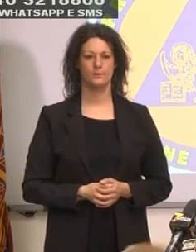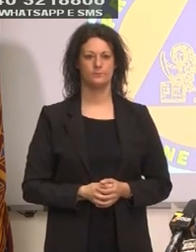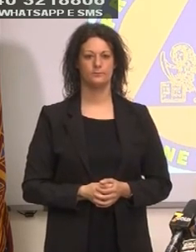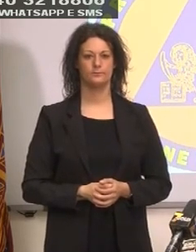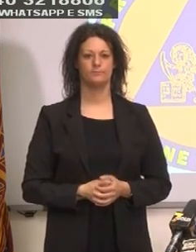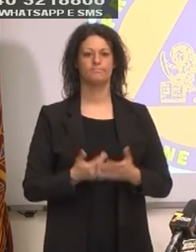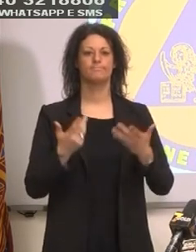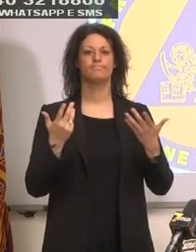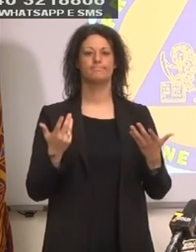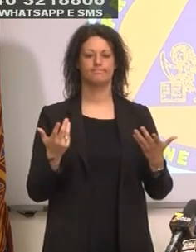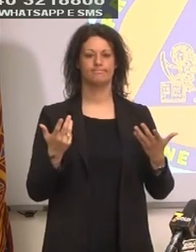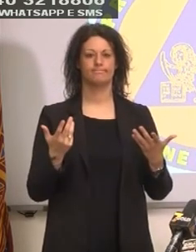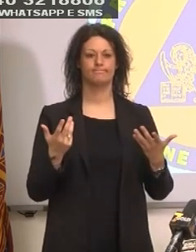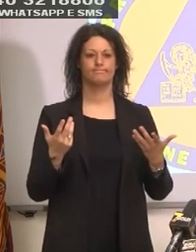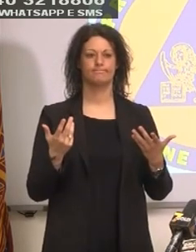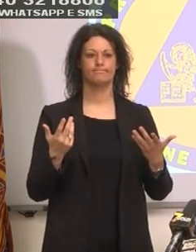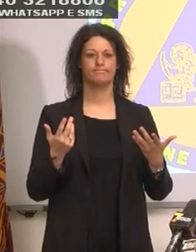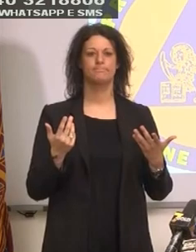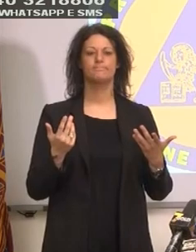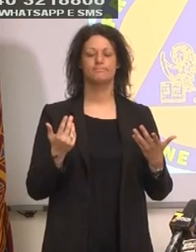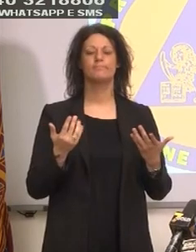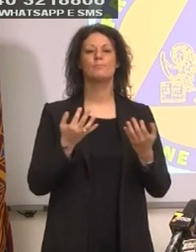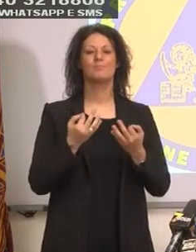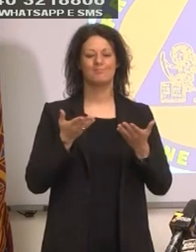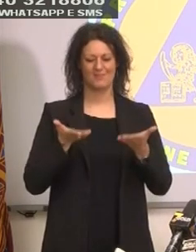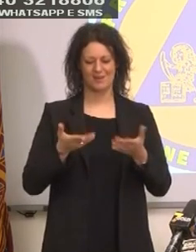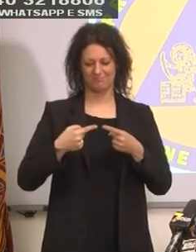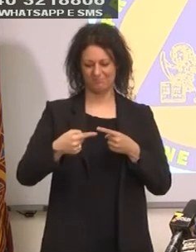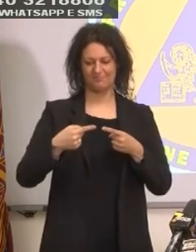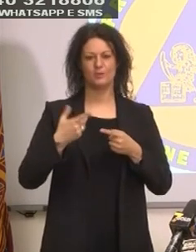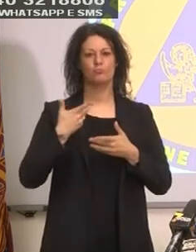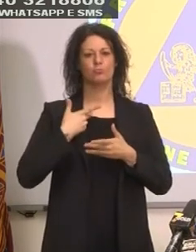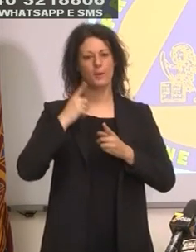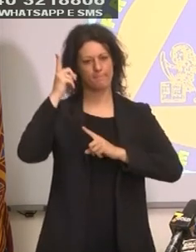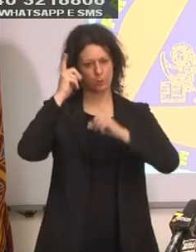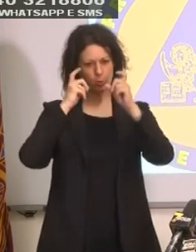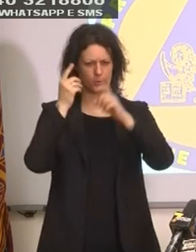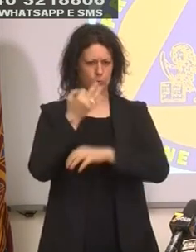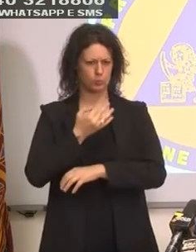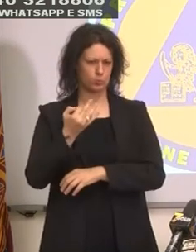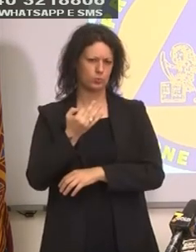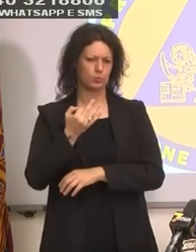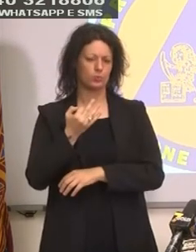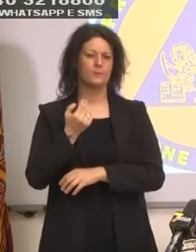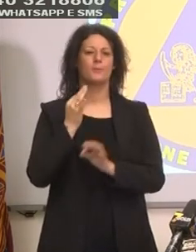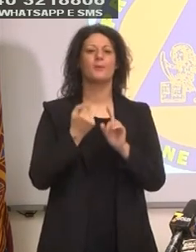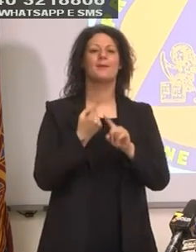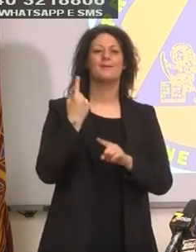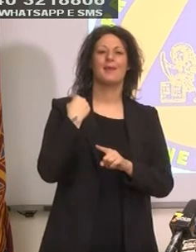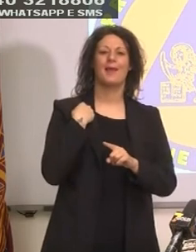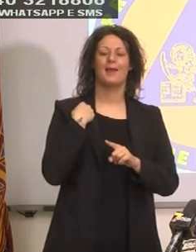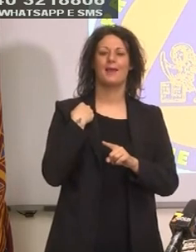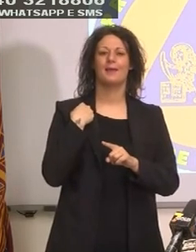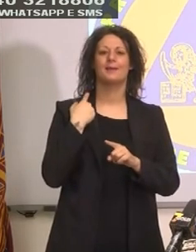Bene, in queste ore c'è la preoccupazione, come avete visto, giustamente. Ieri vi ho detto del dato che ne parlava anche con me